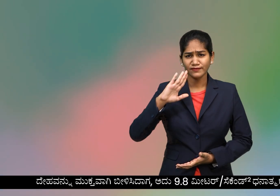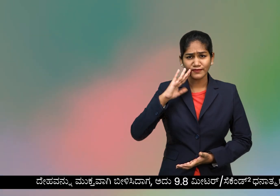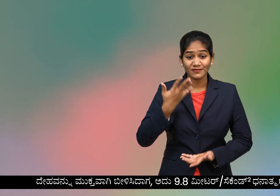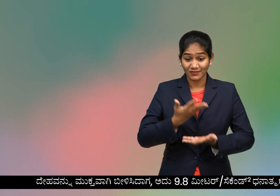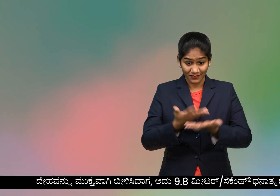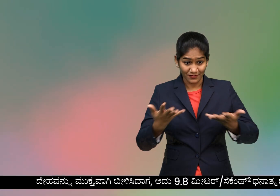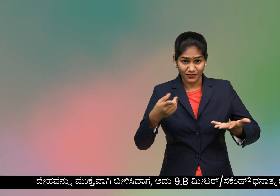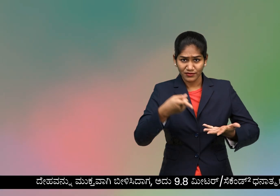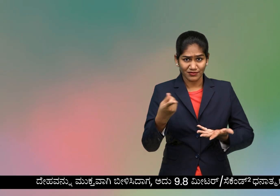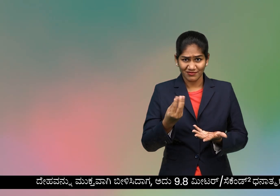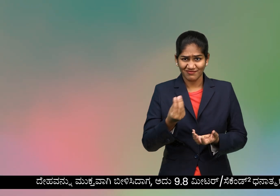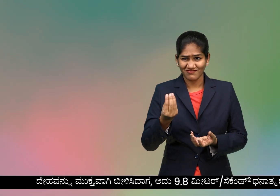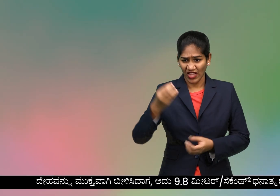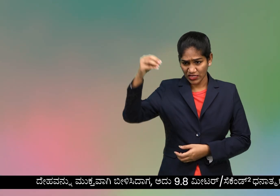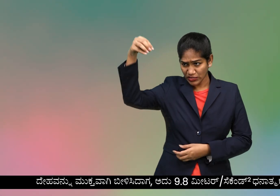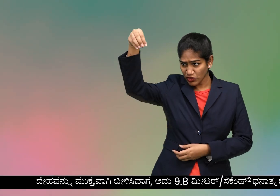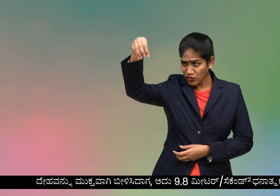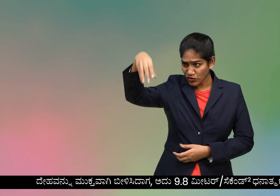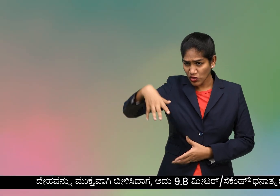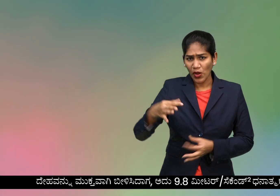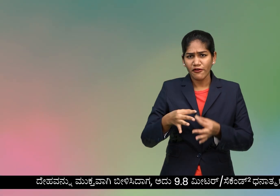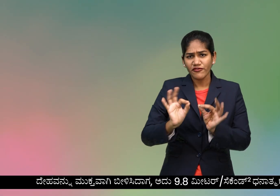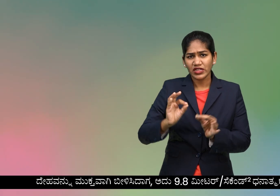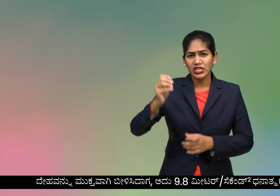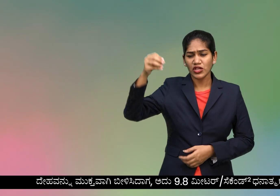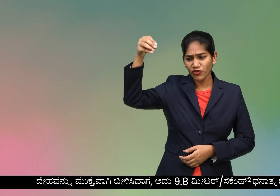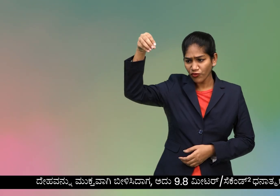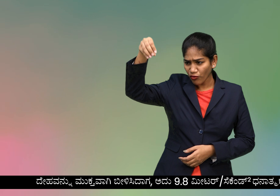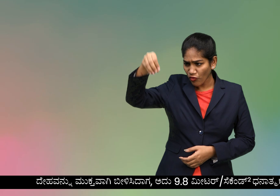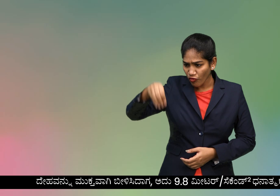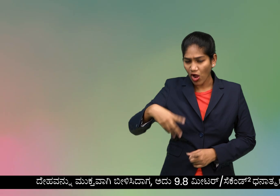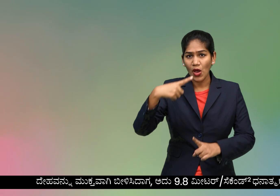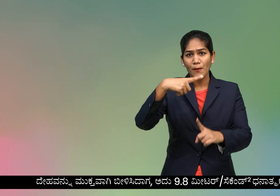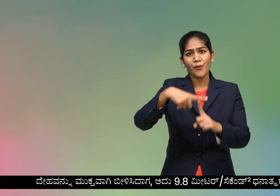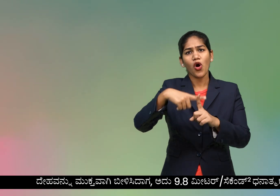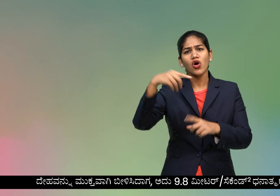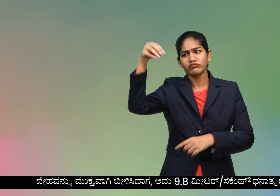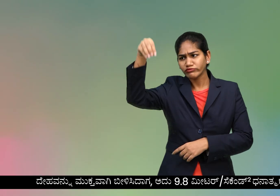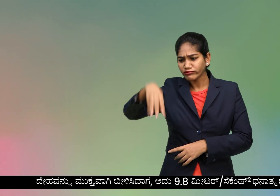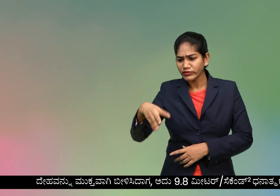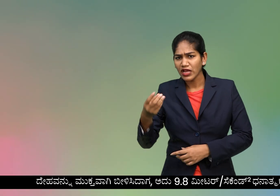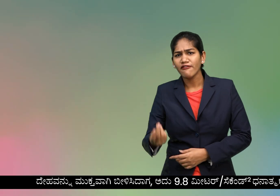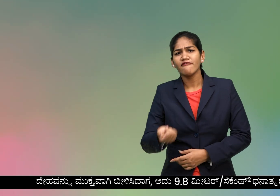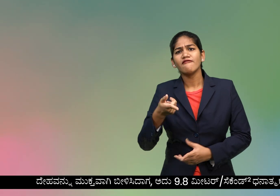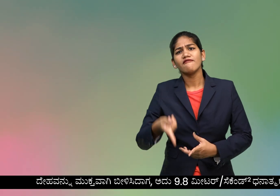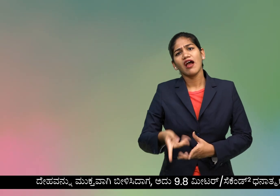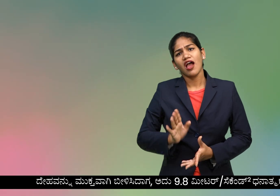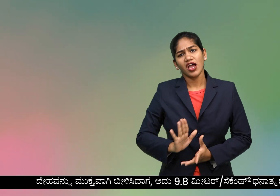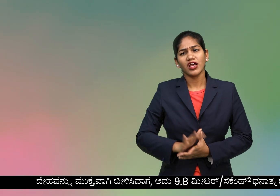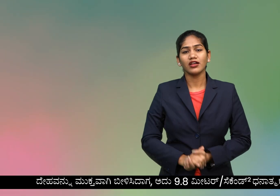ದೇಹವನ್ನು ಮುಕ್ತವಾಗಿ ಬೀಳಿಸಿದಾಗ ಅದು 9.8 ಮೀಟರ್ ಸೆಕೆಂಡ್ 2 ಧನಾತ್ಮಕ